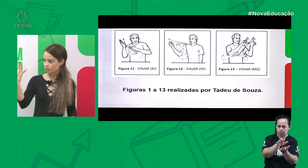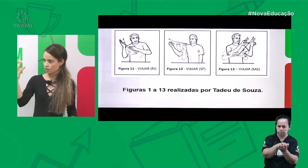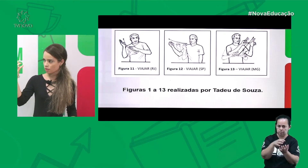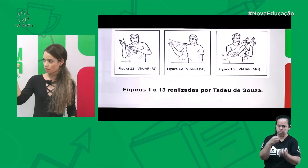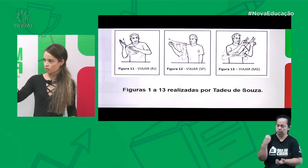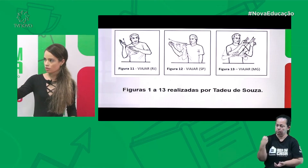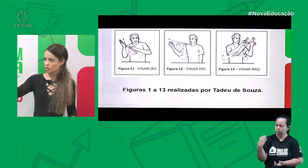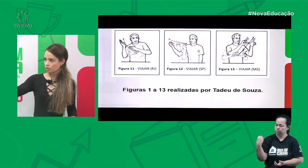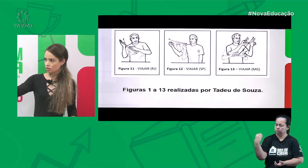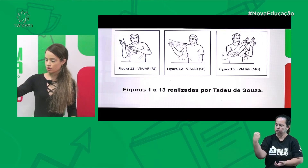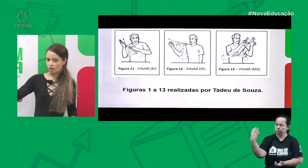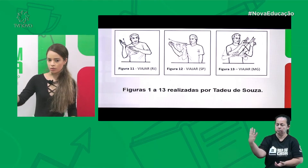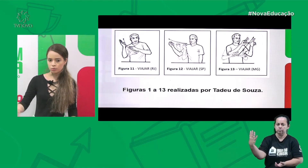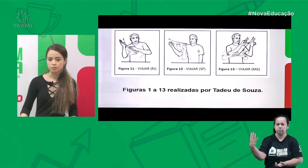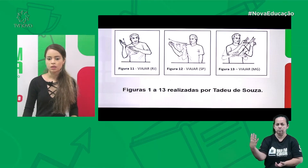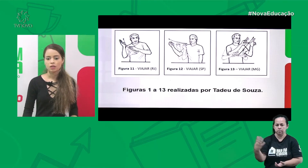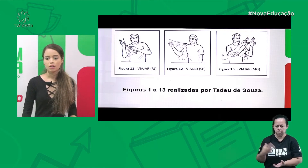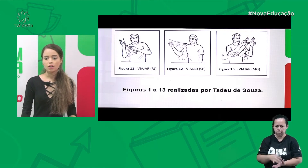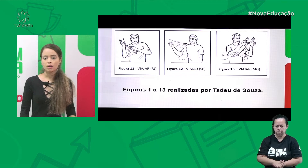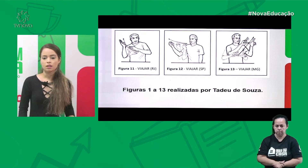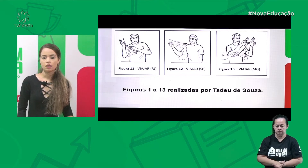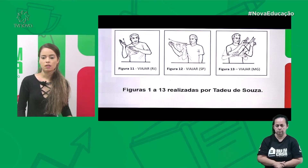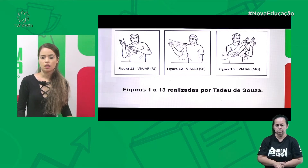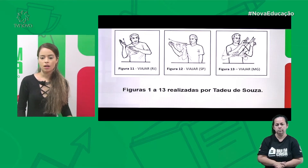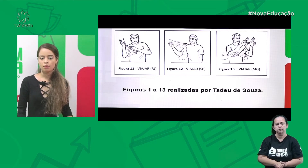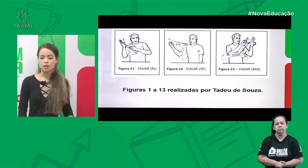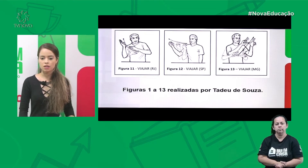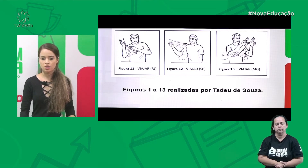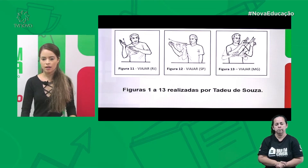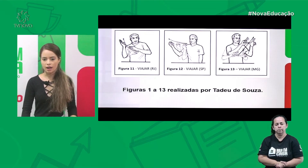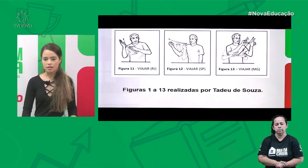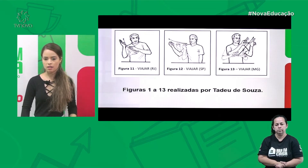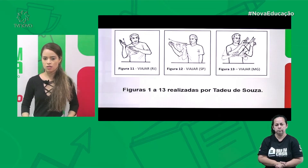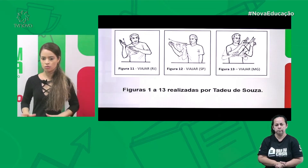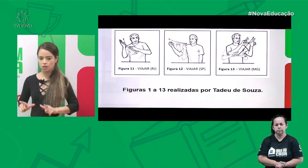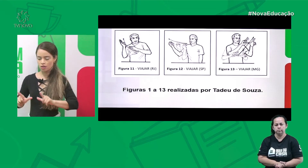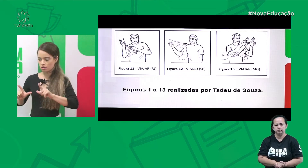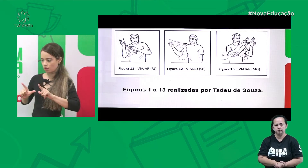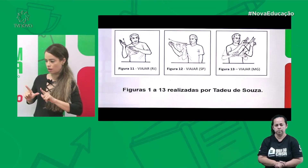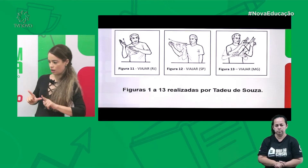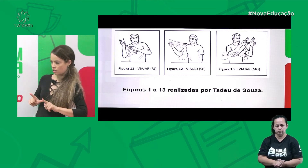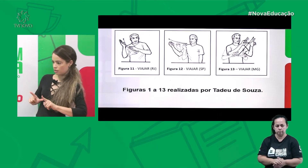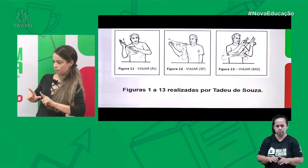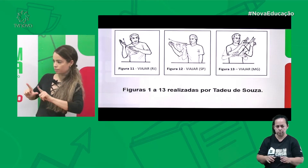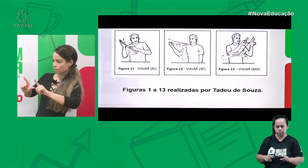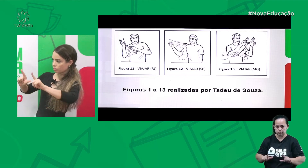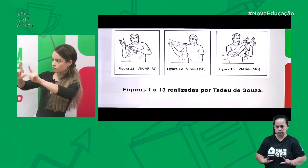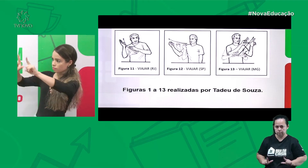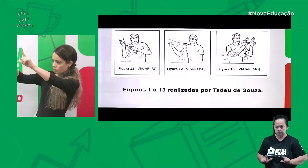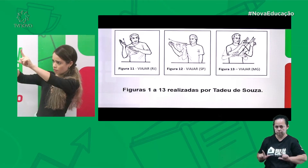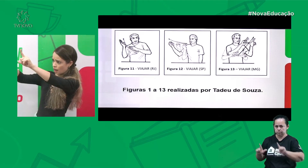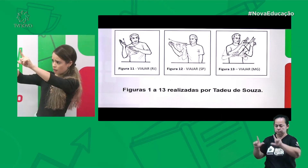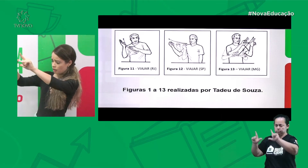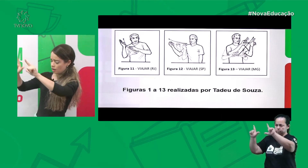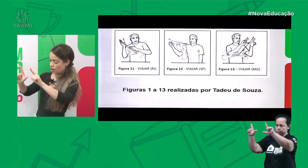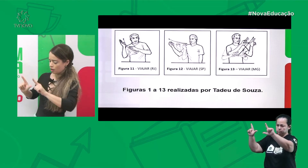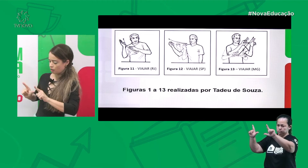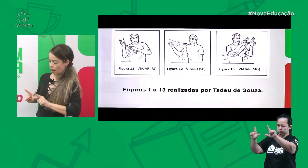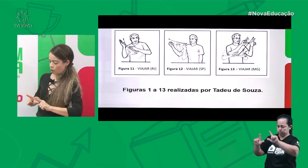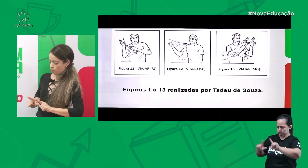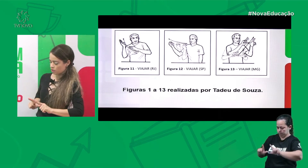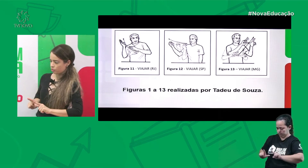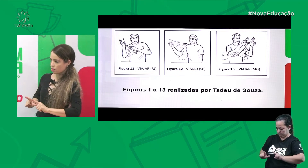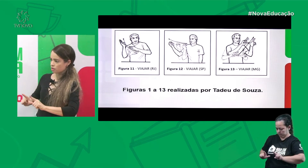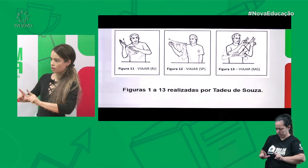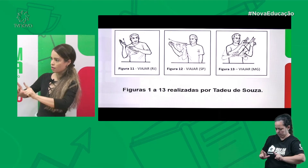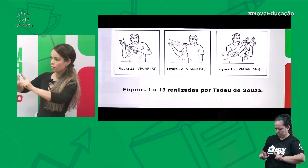daqui, certo? E em Minas Gerais, eles utilizam esse daqui, que